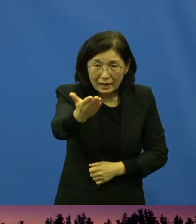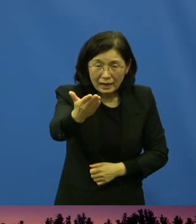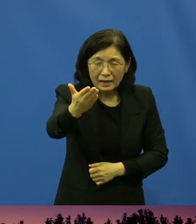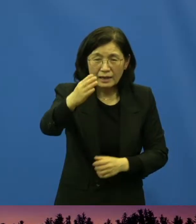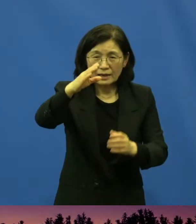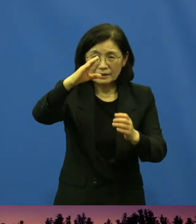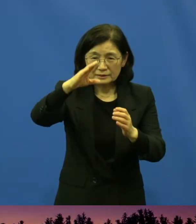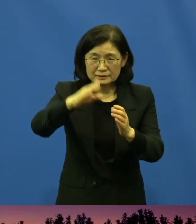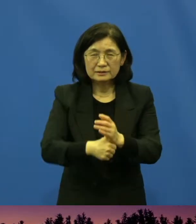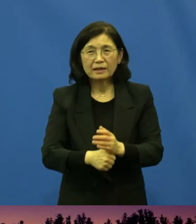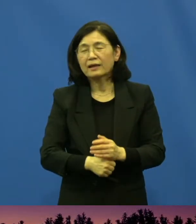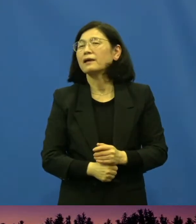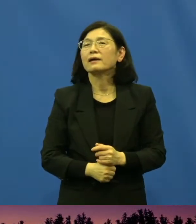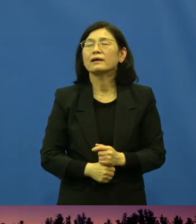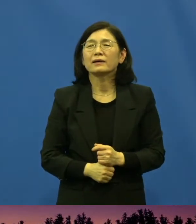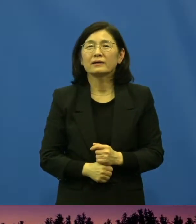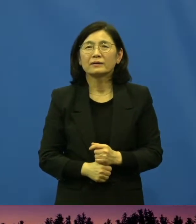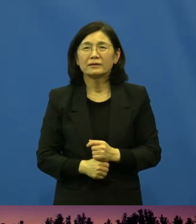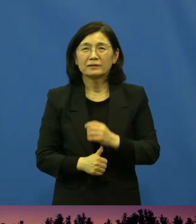옛날 같으면